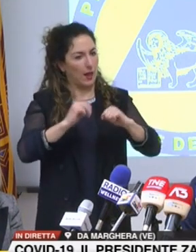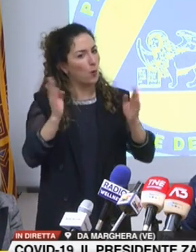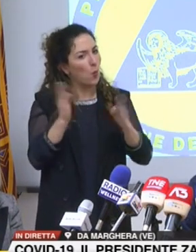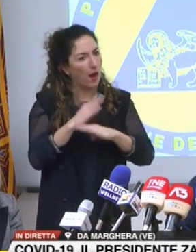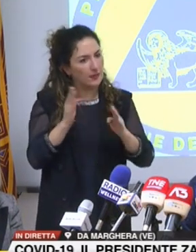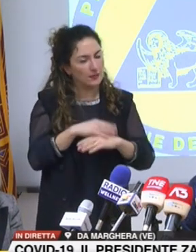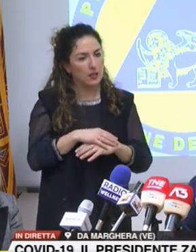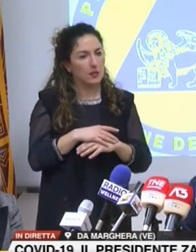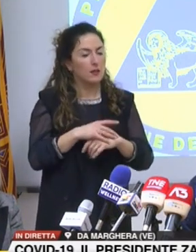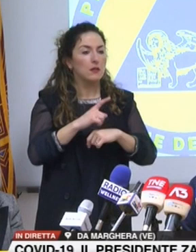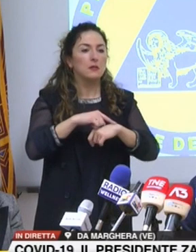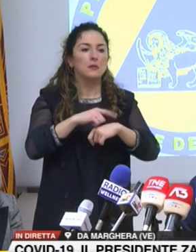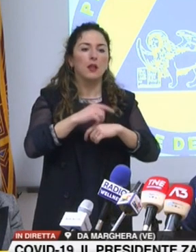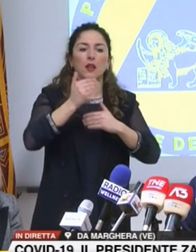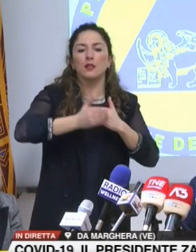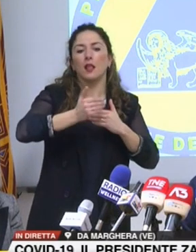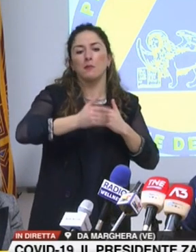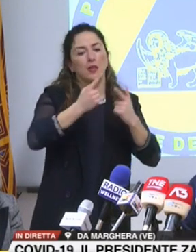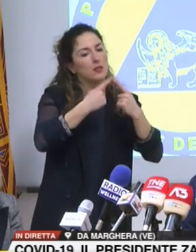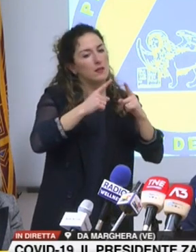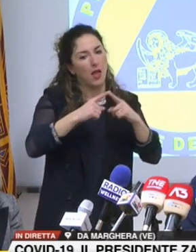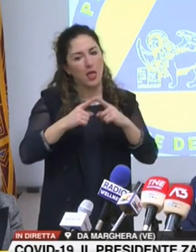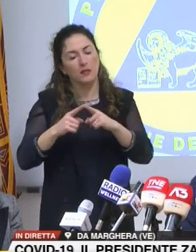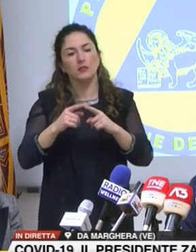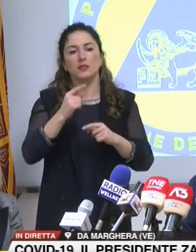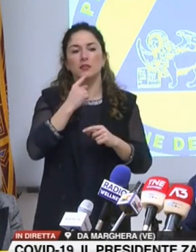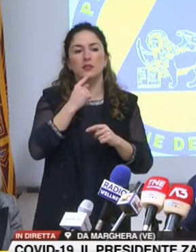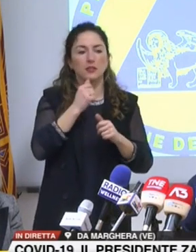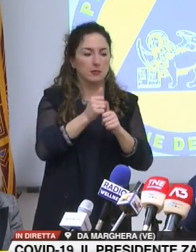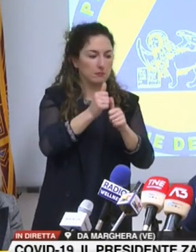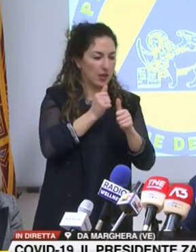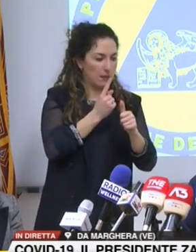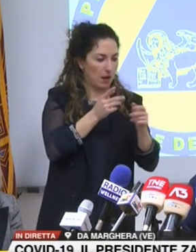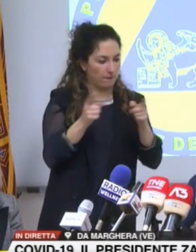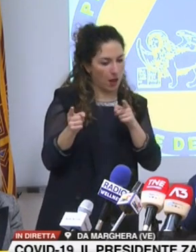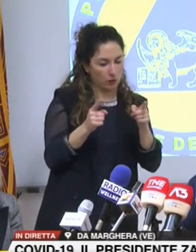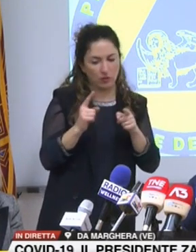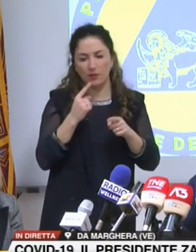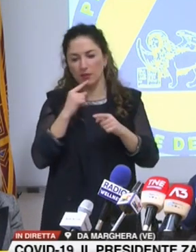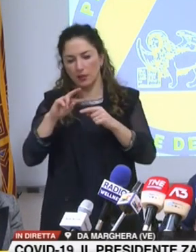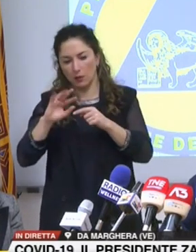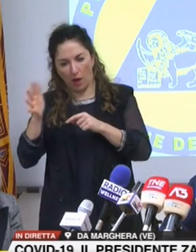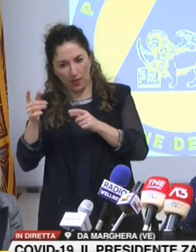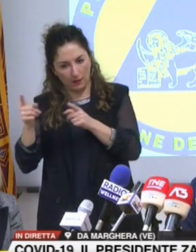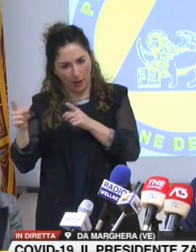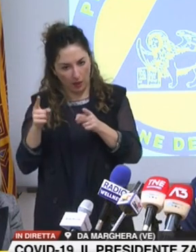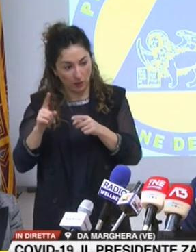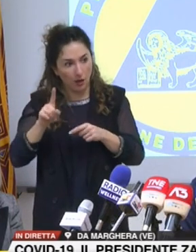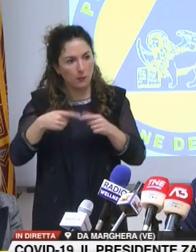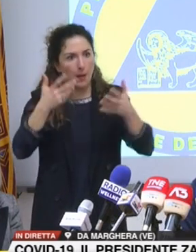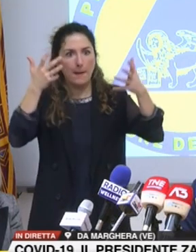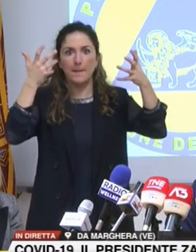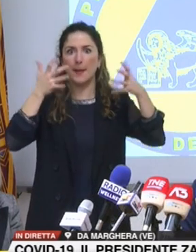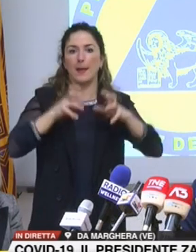con velocità diverse, con scelte organizzative diverse, c'è chi ha fatto partire prima alcune popolazioni e alcune altre. Una volta che il vaccino si è ridotto per